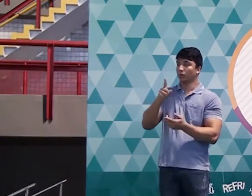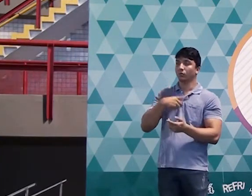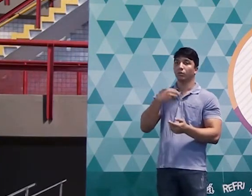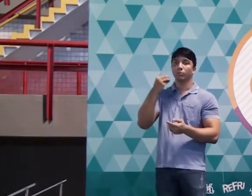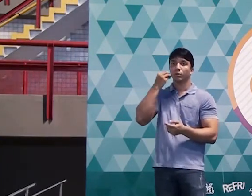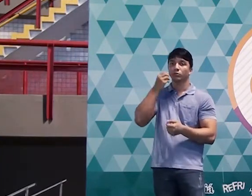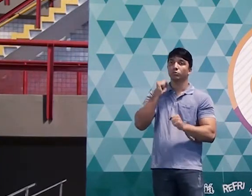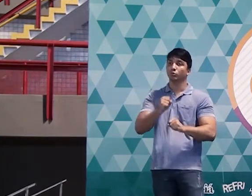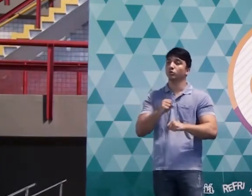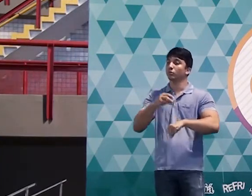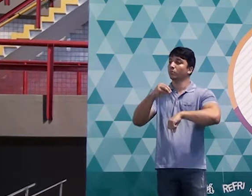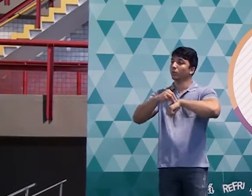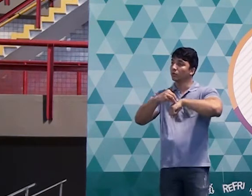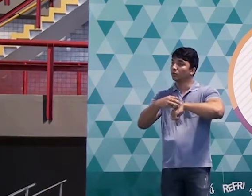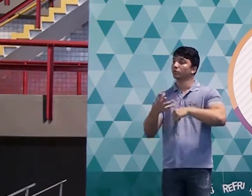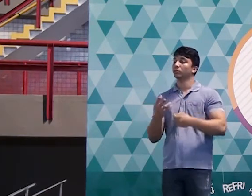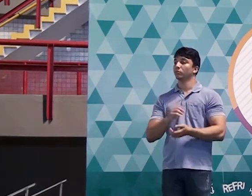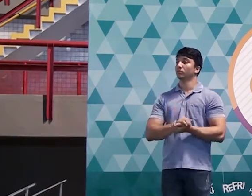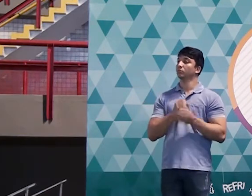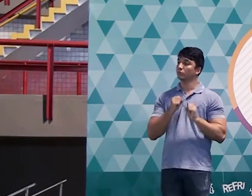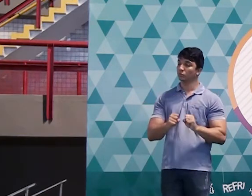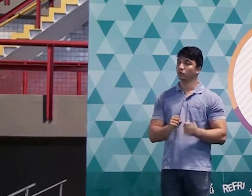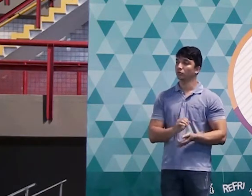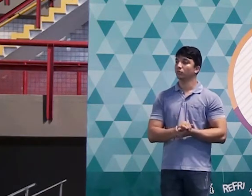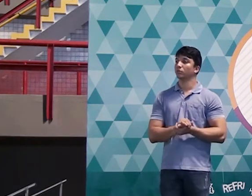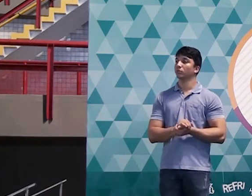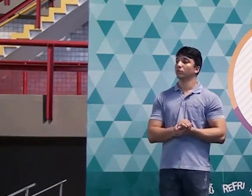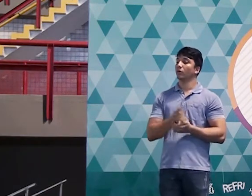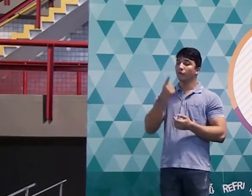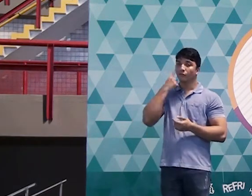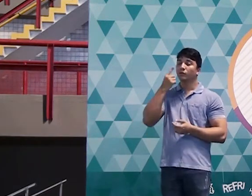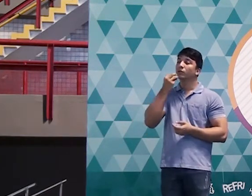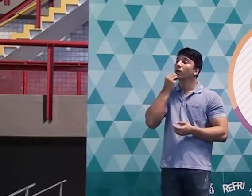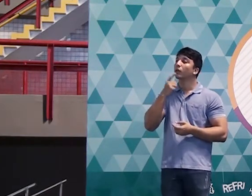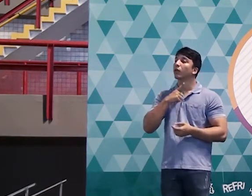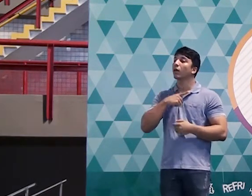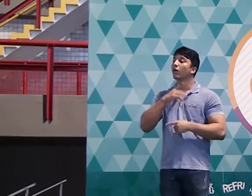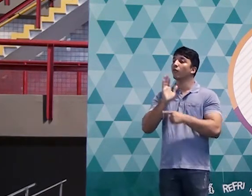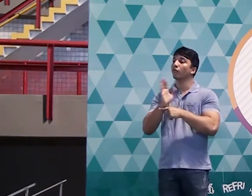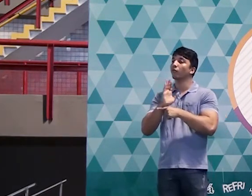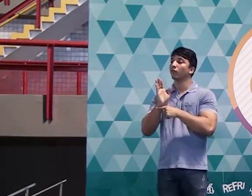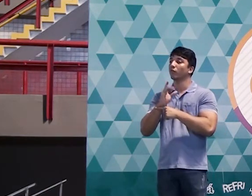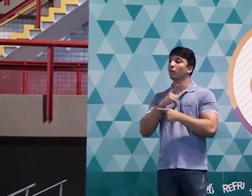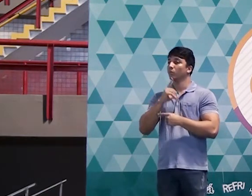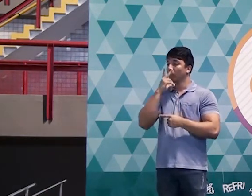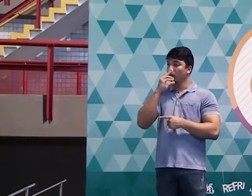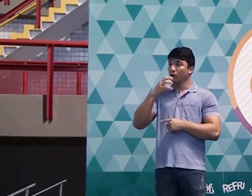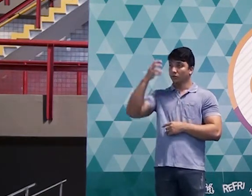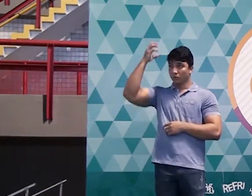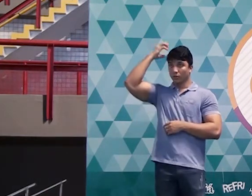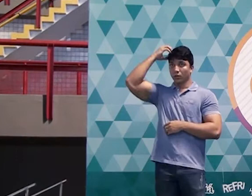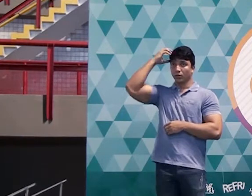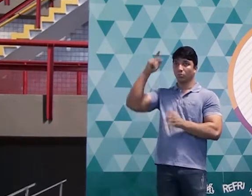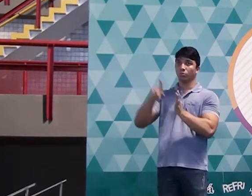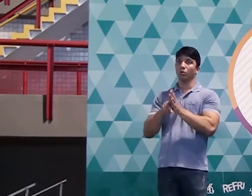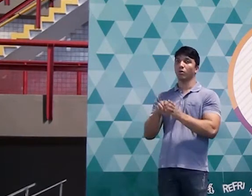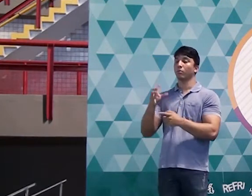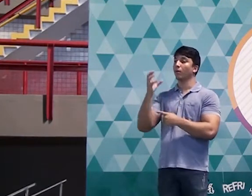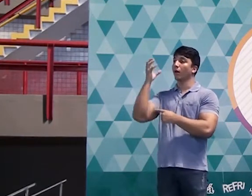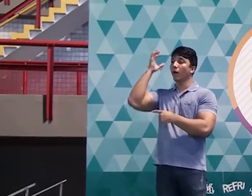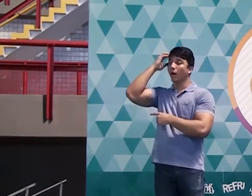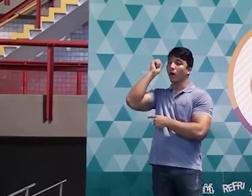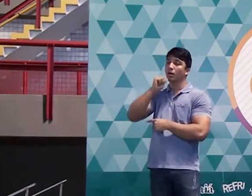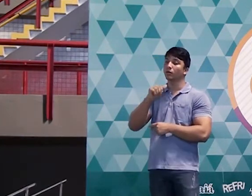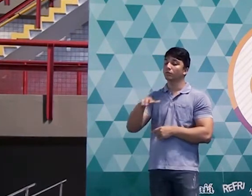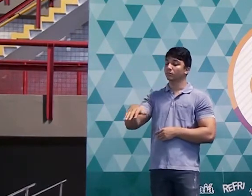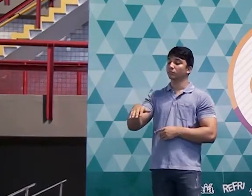aonde? Na mão. Você já deve ter visto o filme que quando você vai falar com o rei, vai falar com a rainha, o que é que a rainha faz,